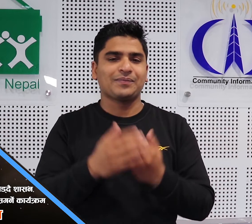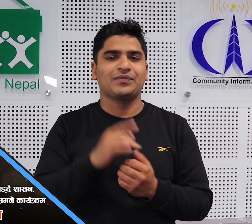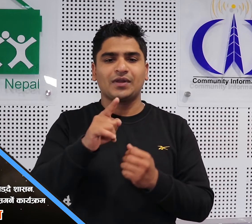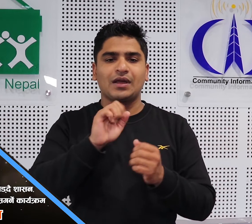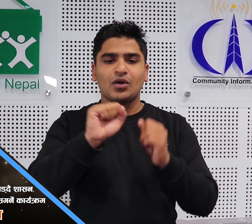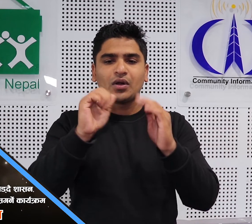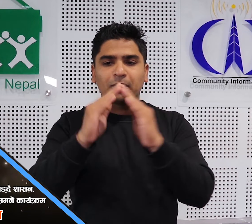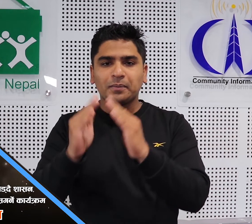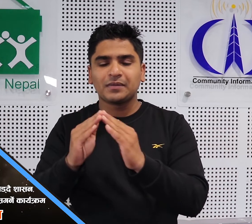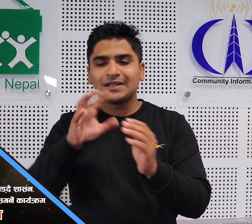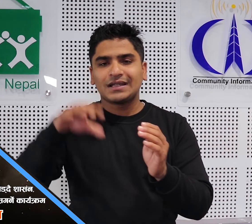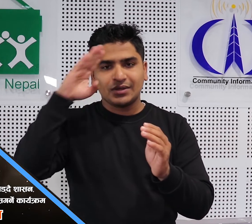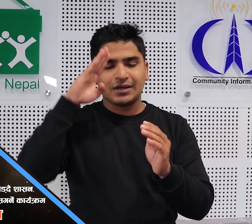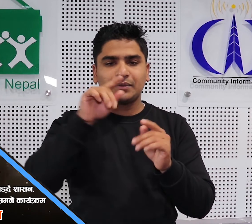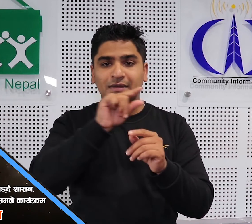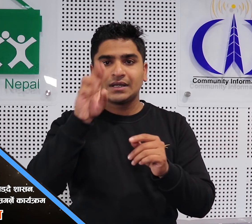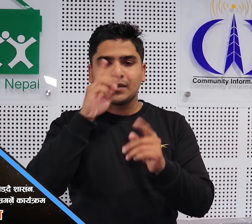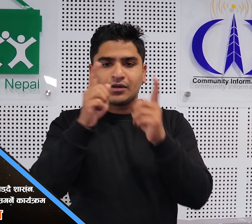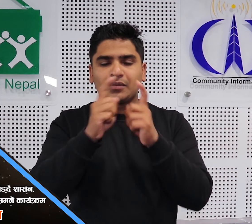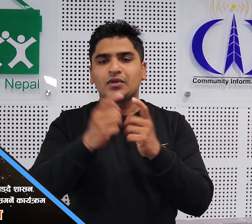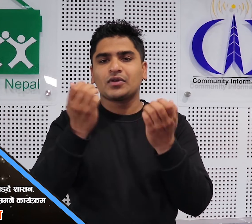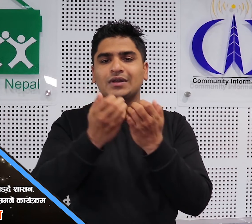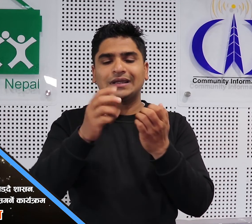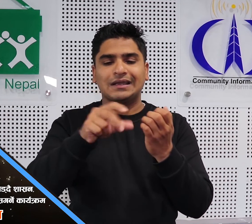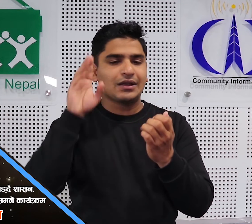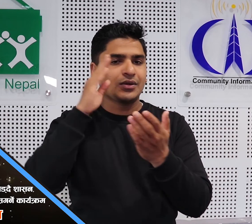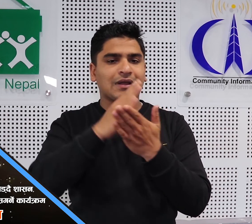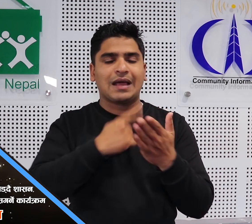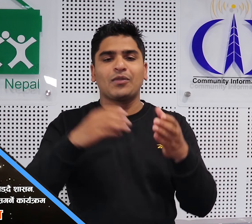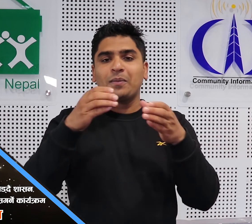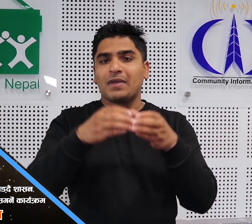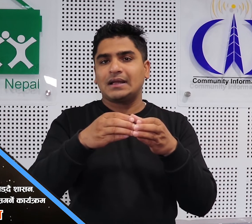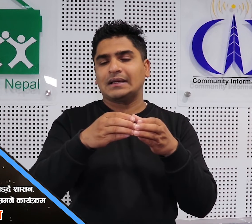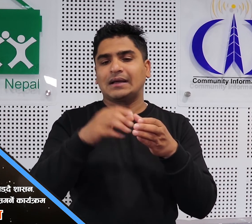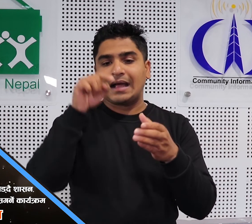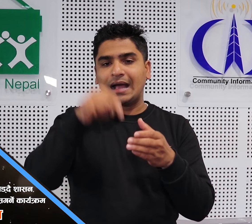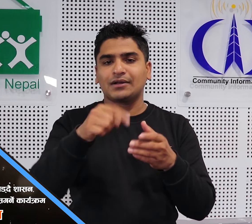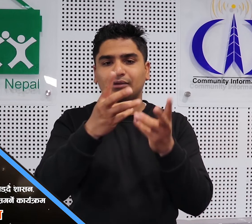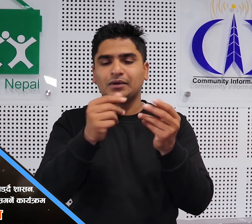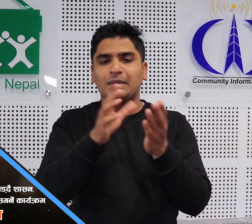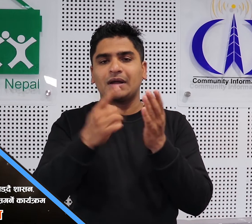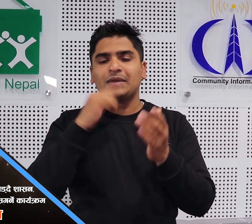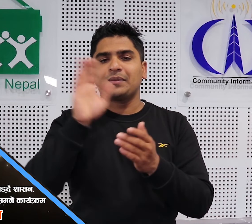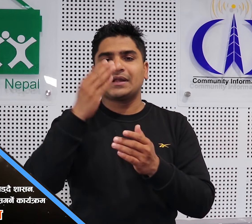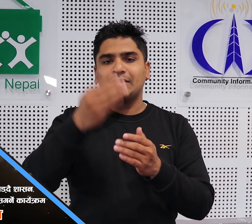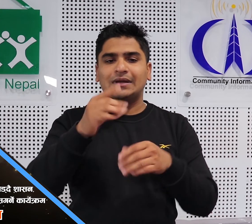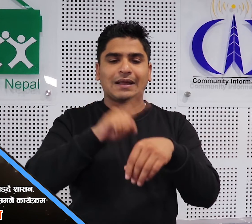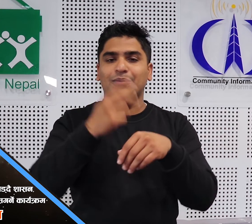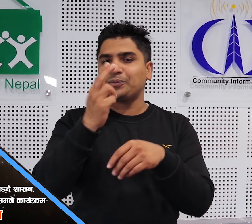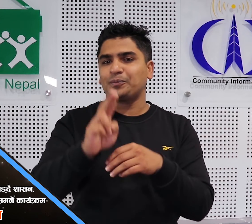घर दैलोको स्थानीय सरकारको सवालमा छलफल गर्ने रेडियो कार्यक्रम हाम्रो पालिकाको आजको अङ्कबाट भने बिदा लिने समय भएको छ।